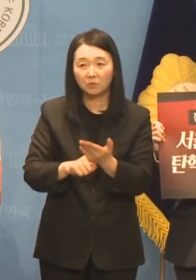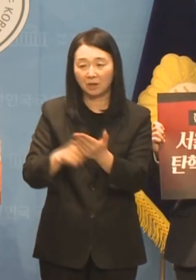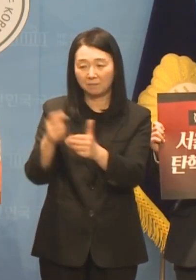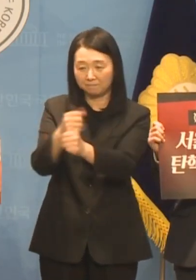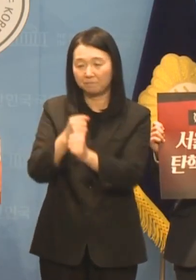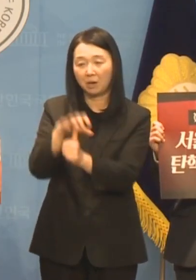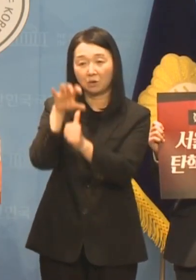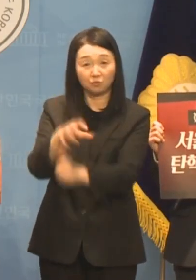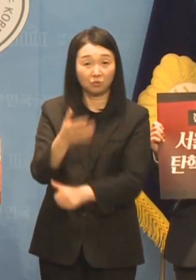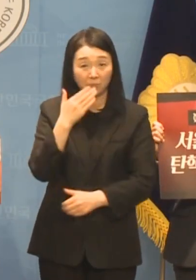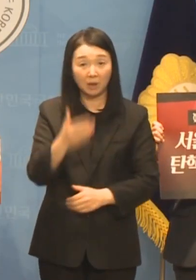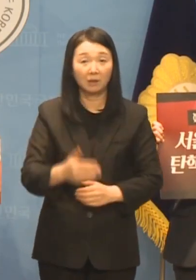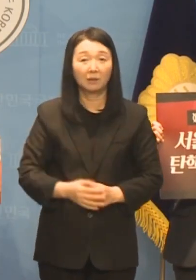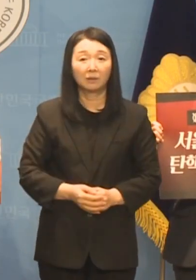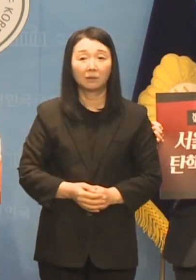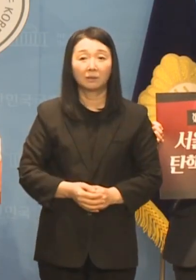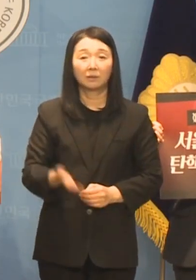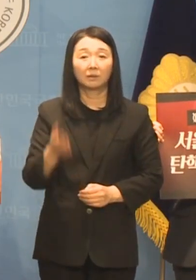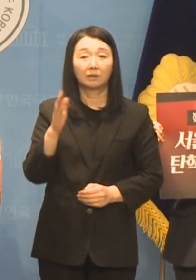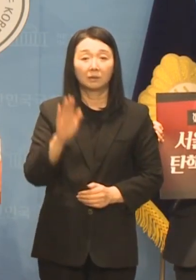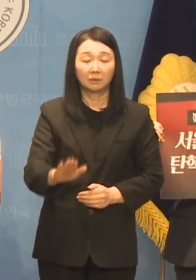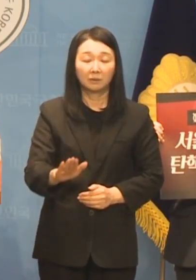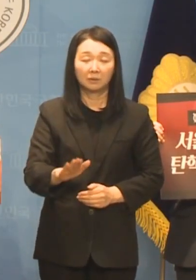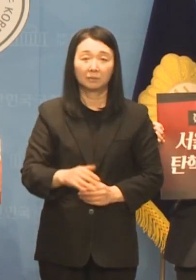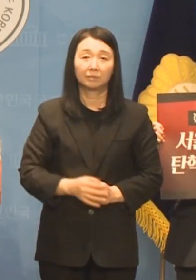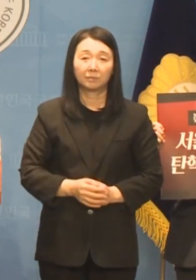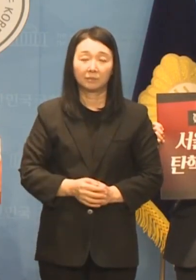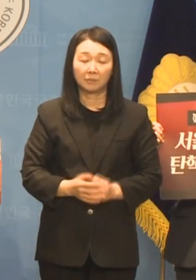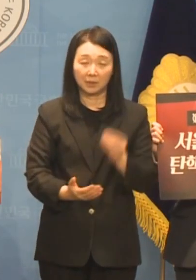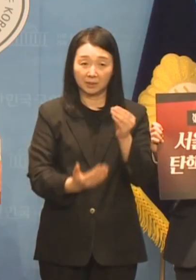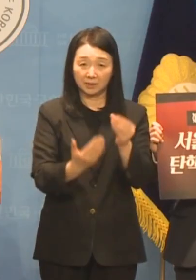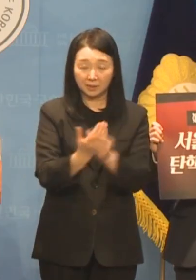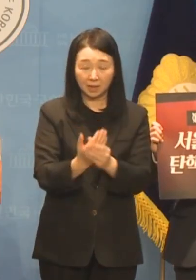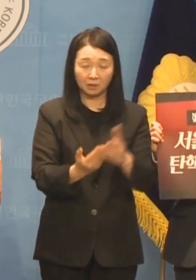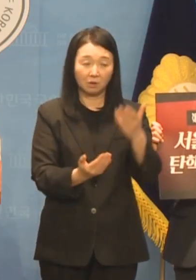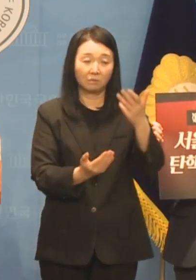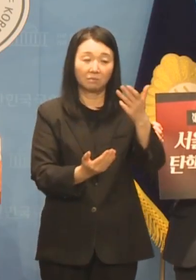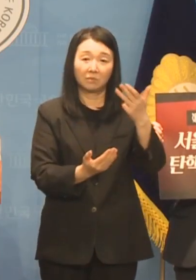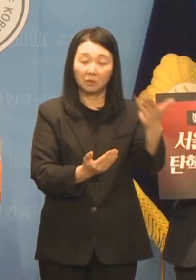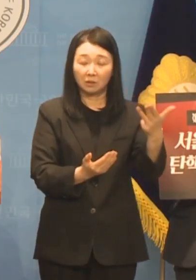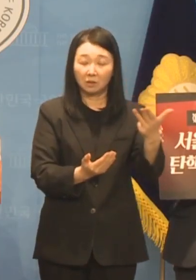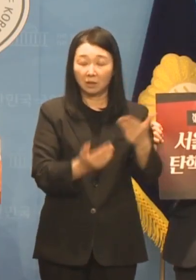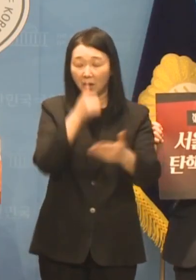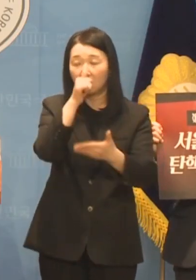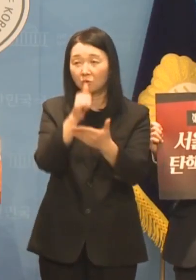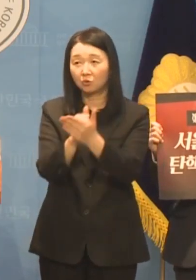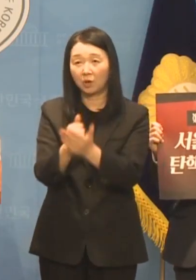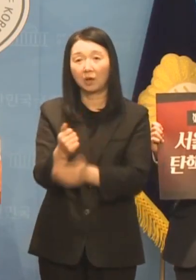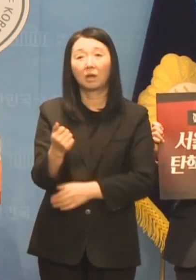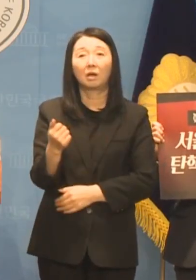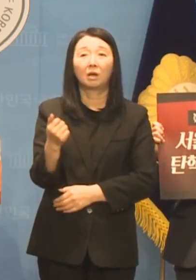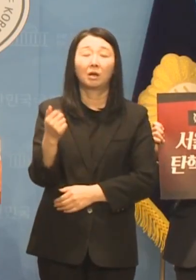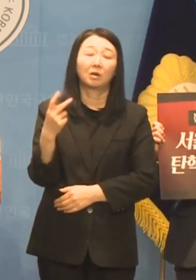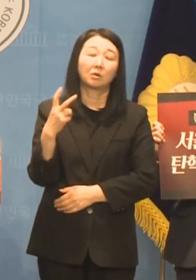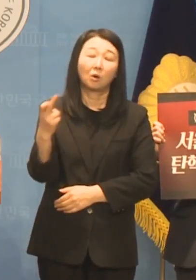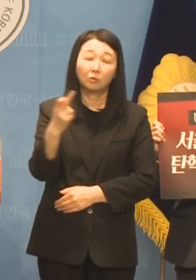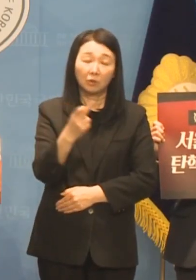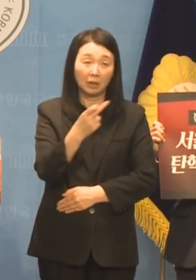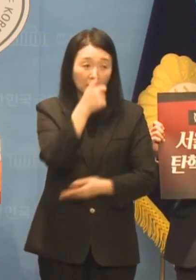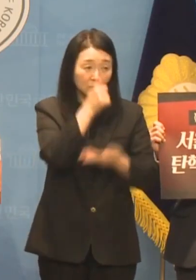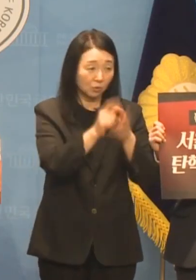체포되고 구속됩니다. 그러나 8개의 사건, 12개의 혐의, 5개의 재판을 받는